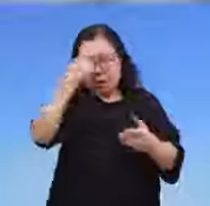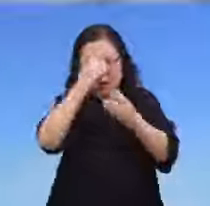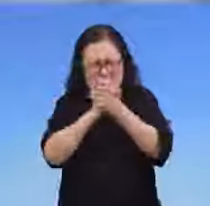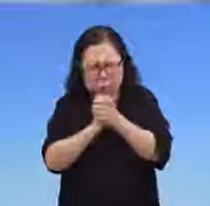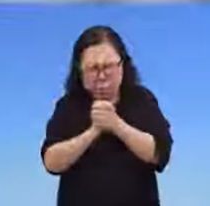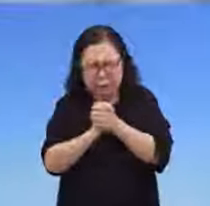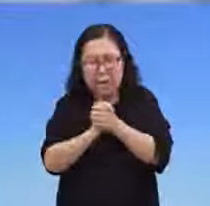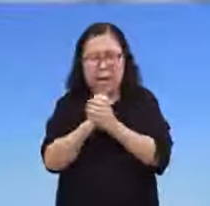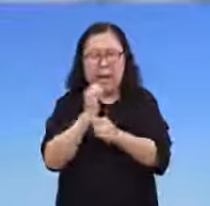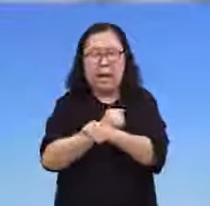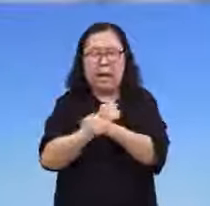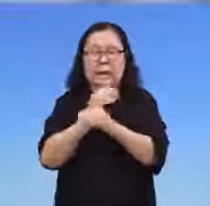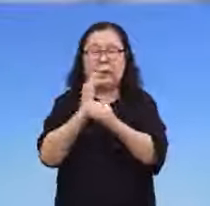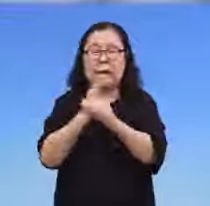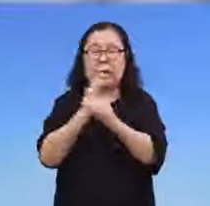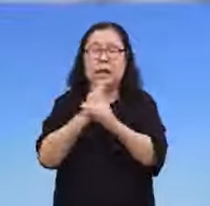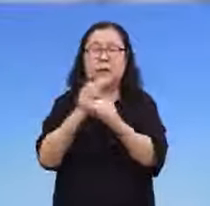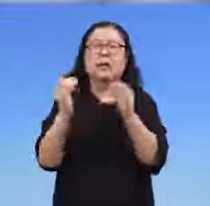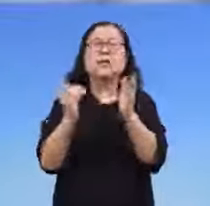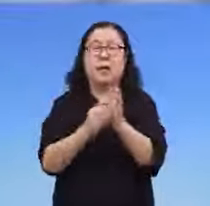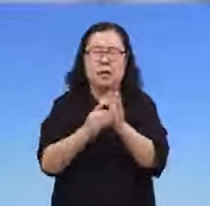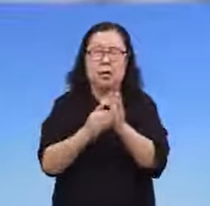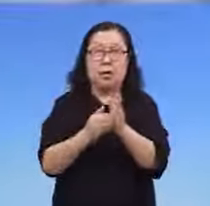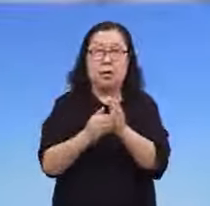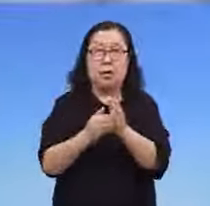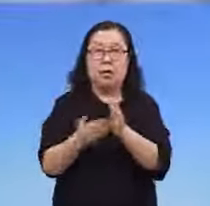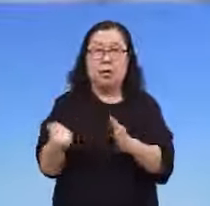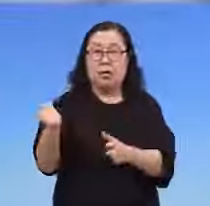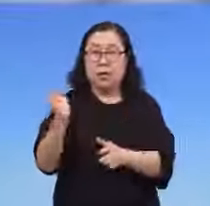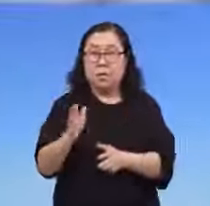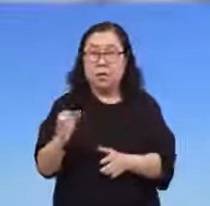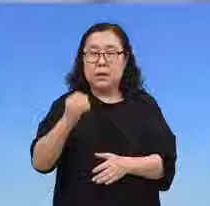끝낼 거예요. 그런데 우리가